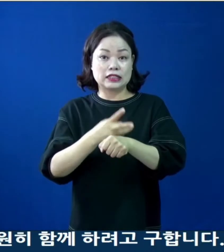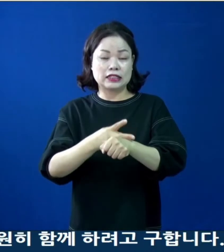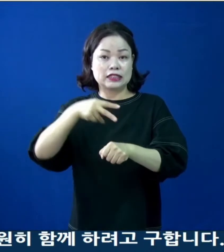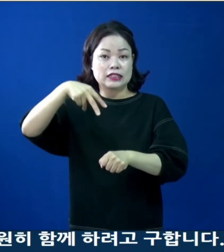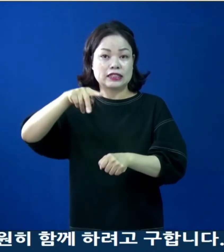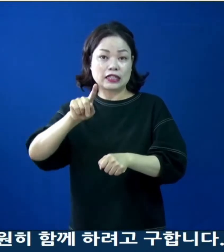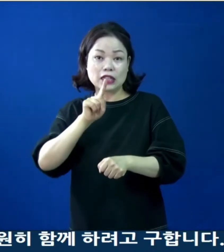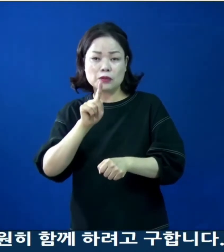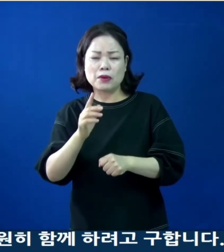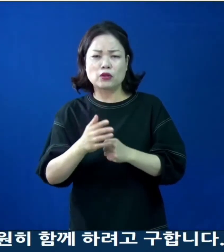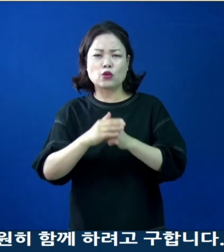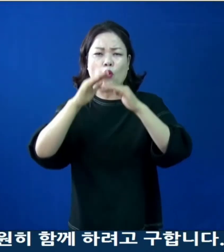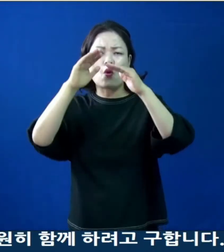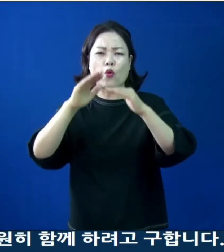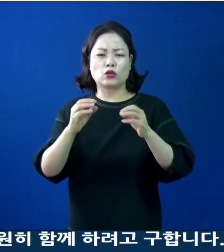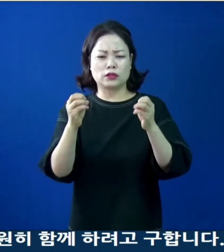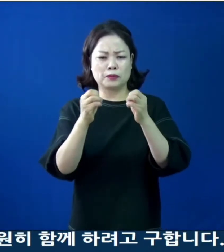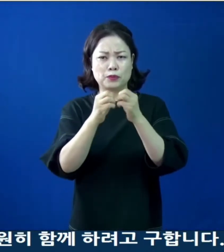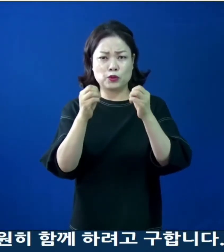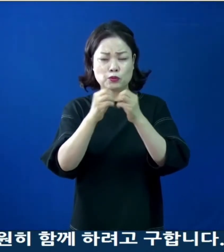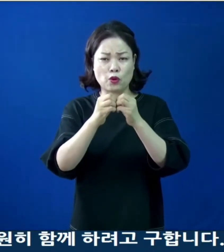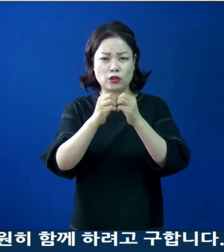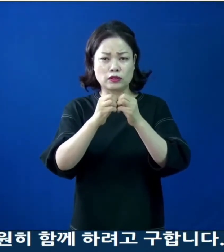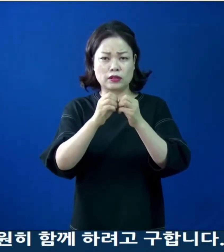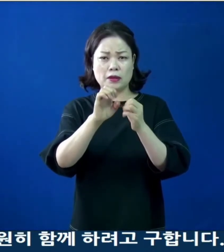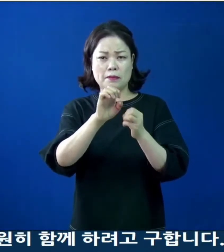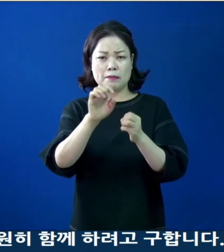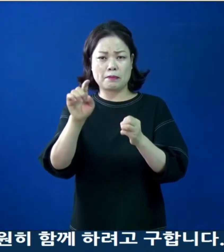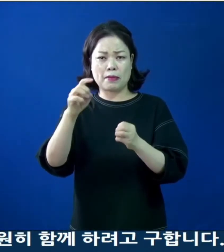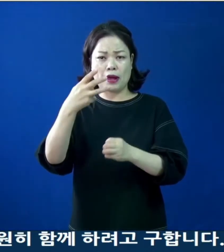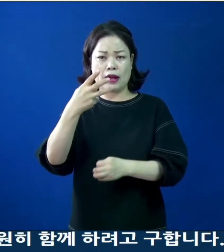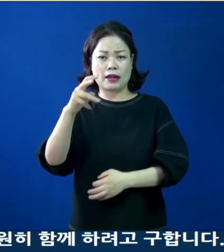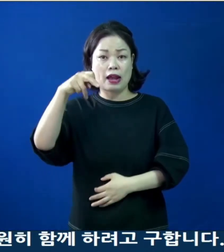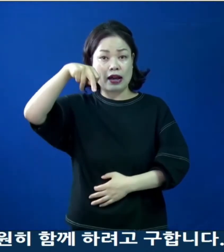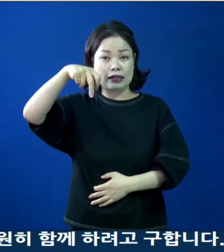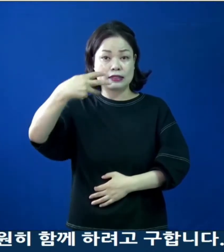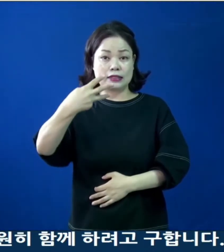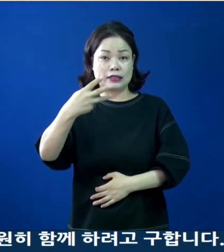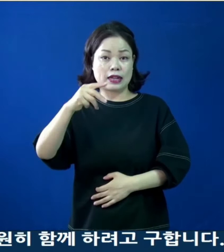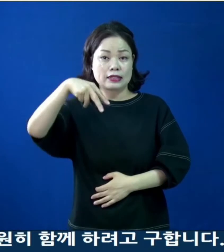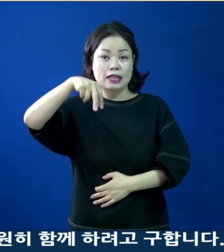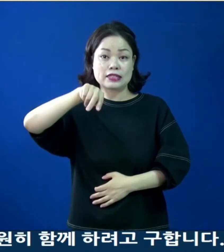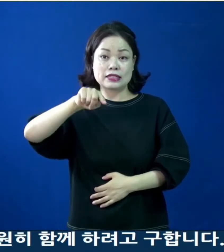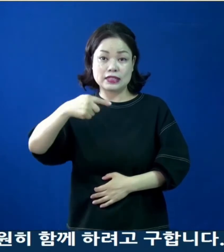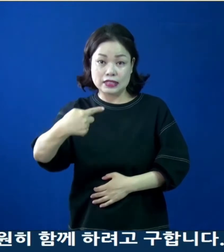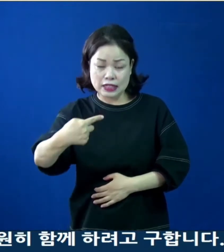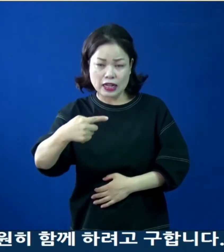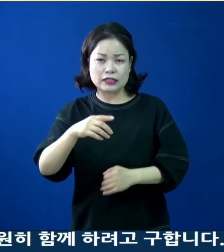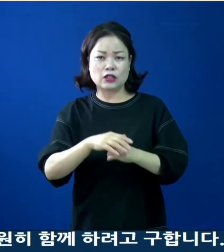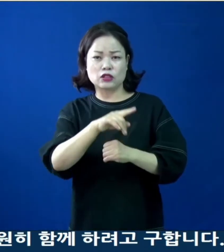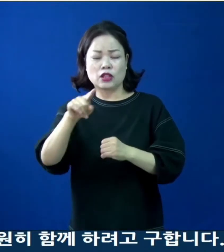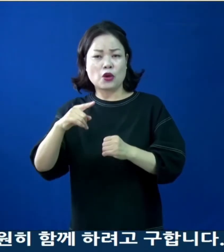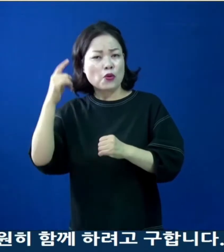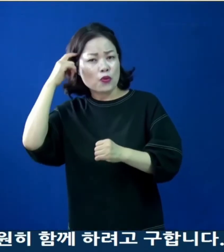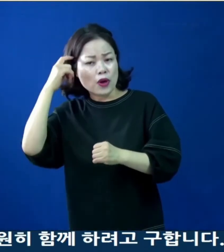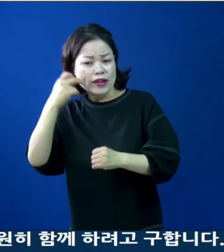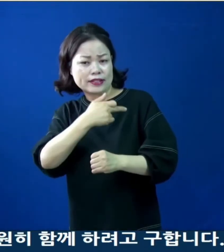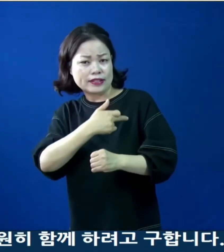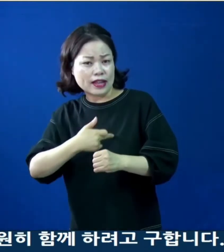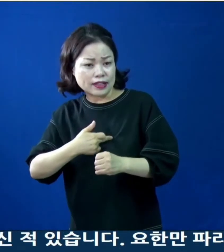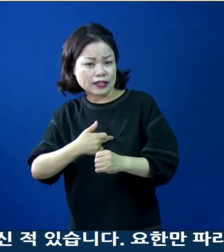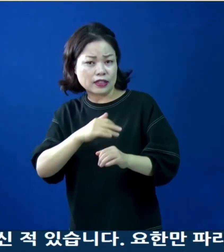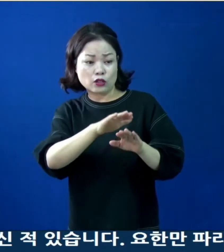기록하고 있는데 오늘 문맥에서 이 파라클레토스라는 보혜사라는 의미를 왜 제자들에게 두었는지를